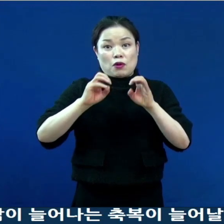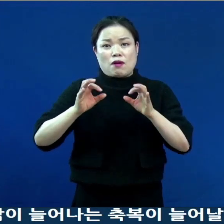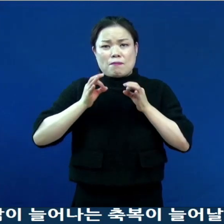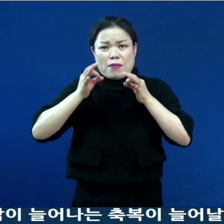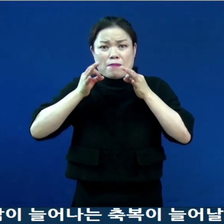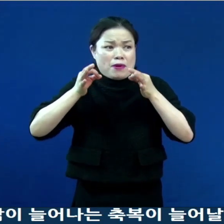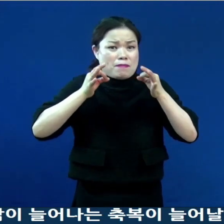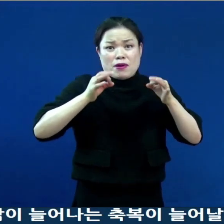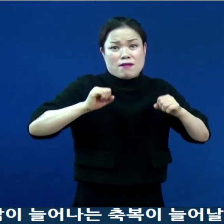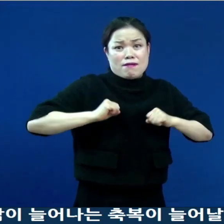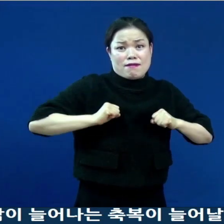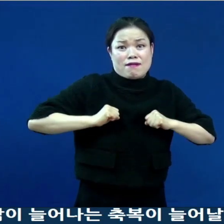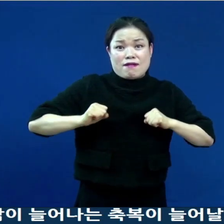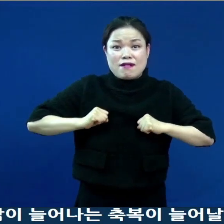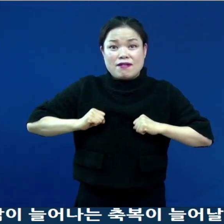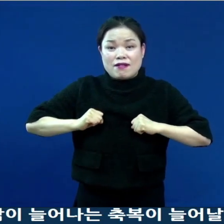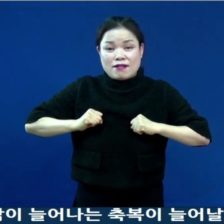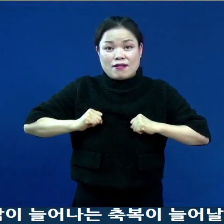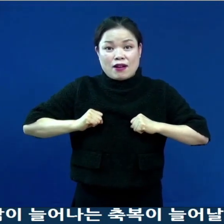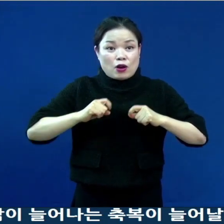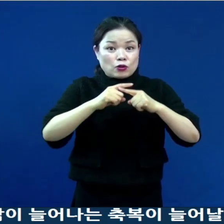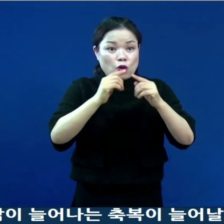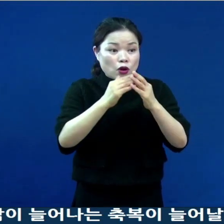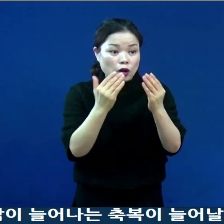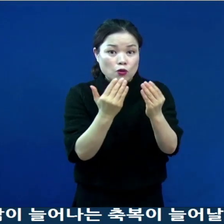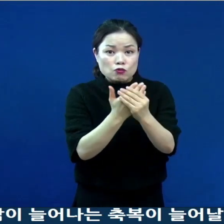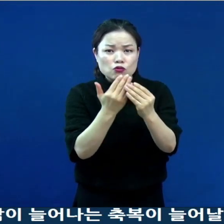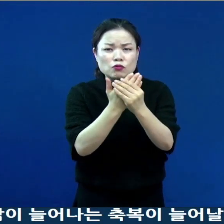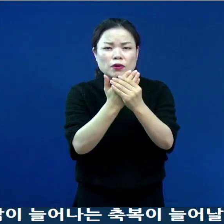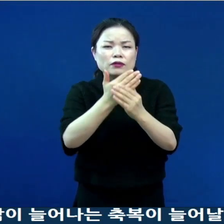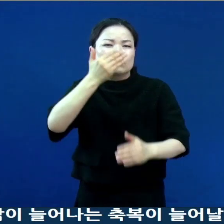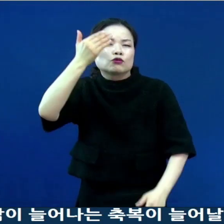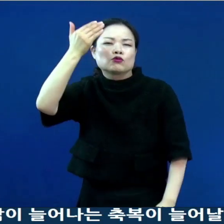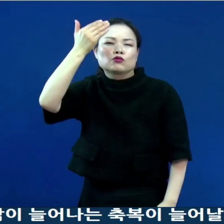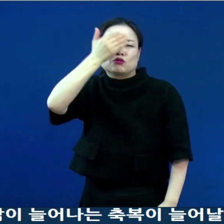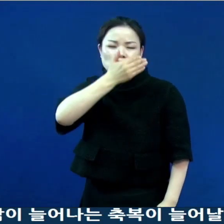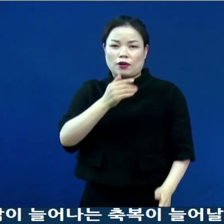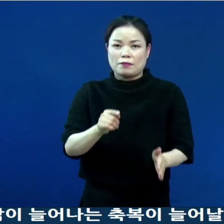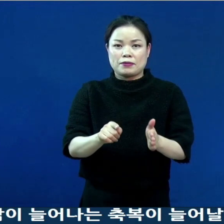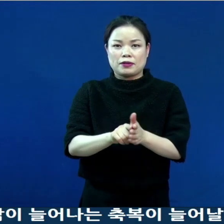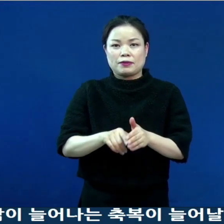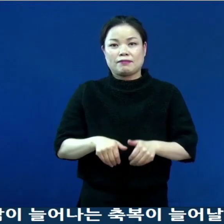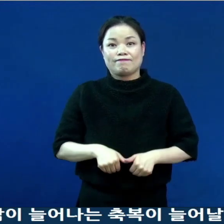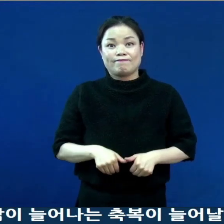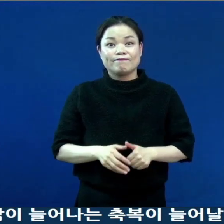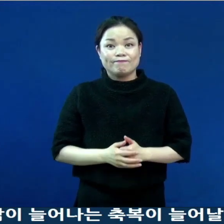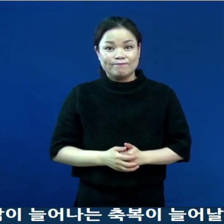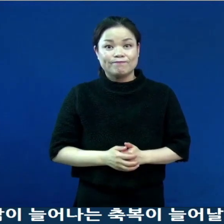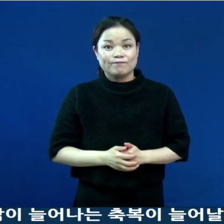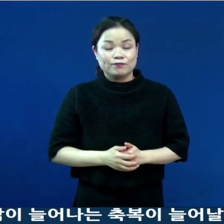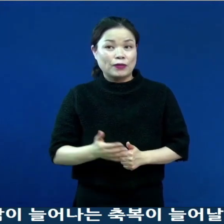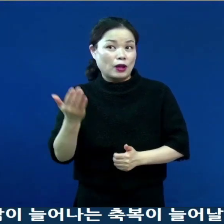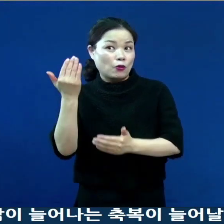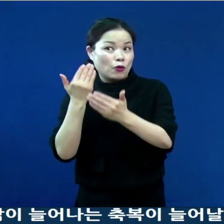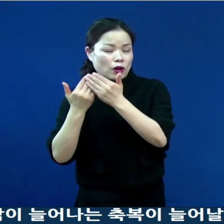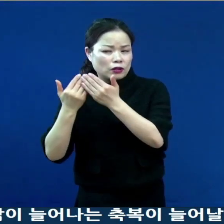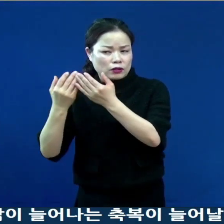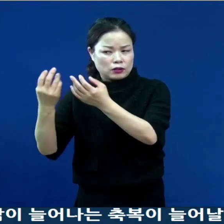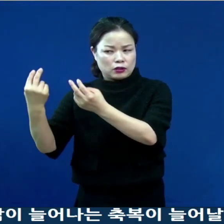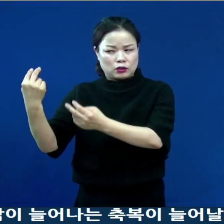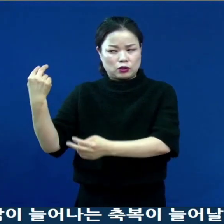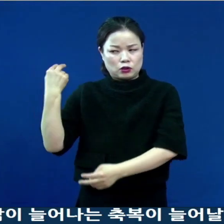했습니까? 그리고 교회가 부흥하면요, 순전한 믿음을 가지려고 해요. 아마 우리가 과거를